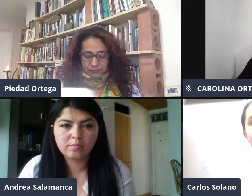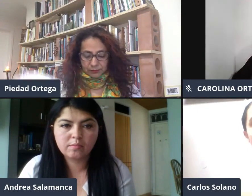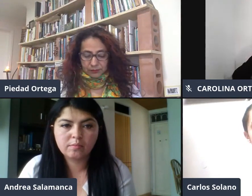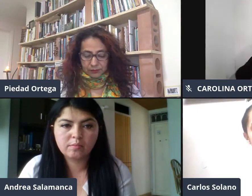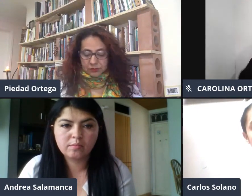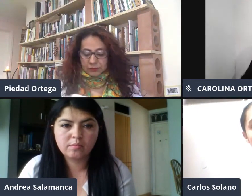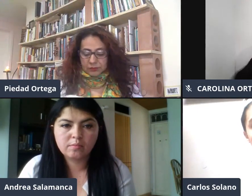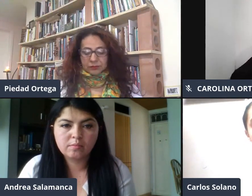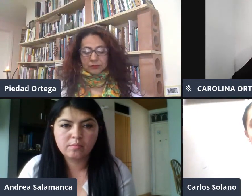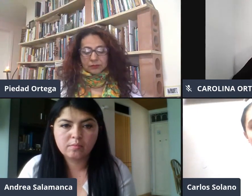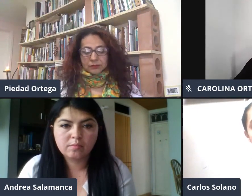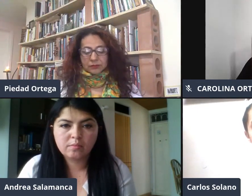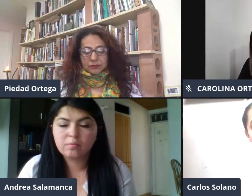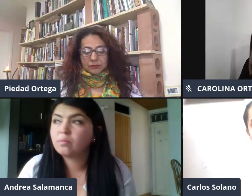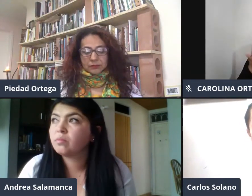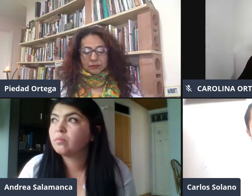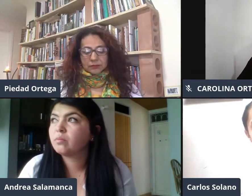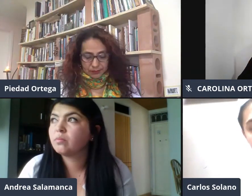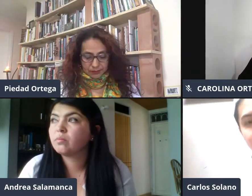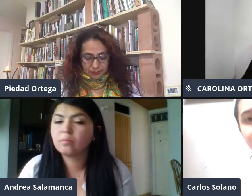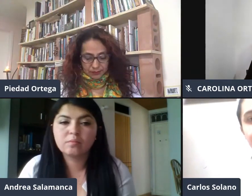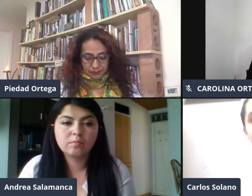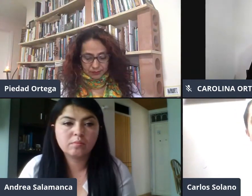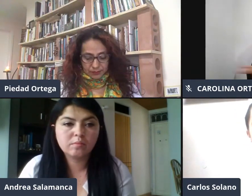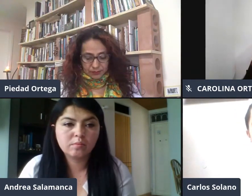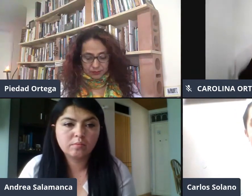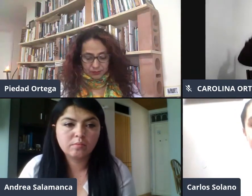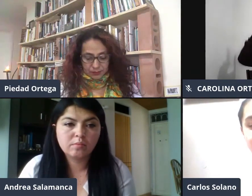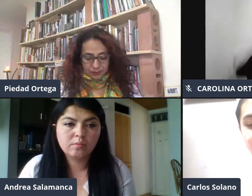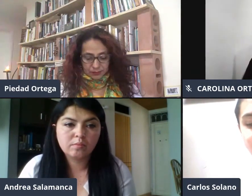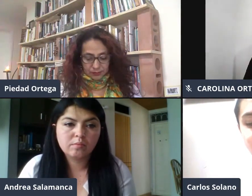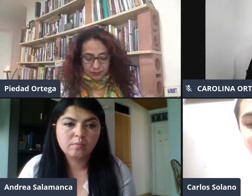de entregas, de notas, resultados, exámenes y todo a través